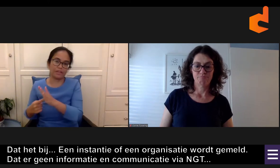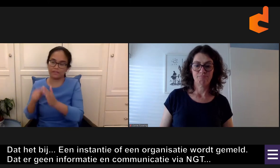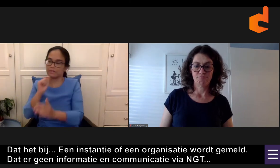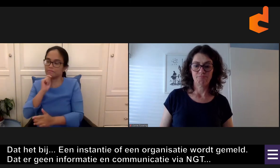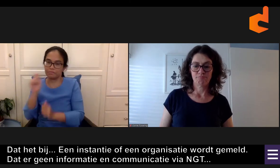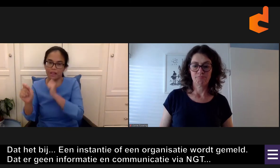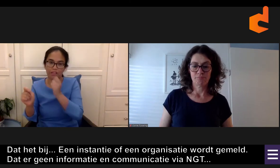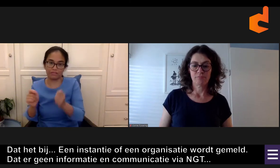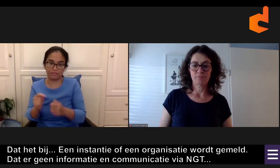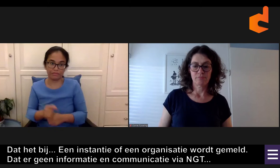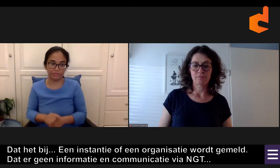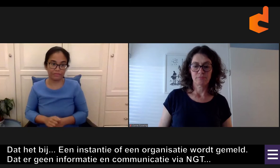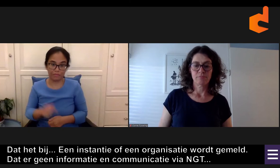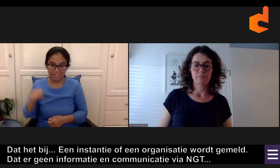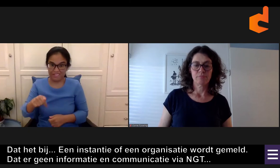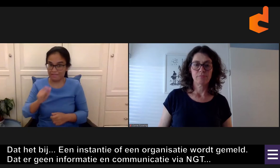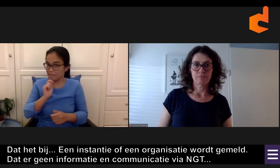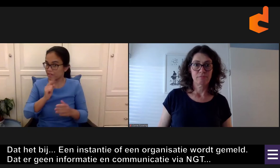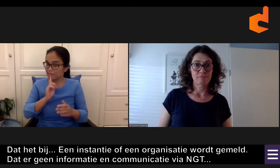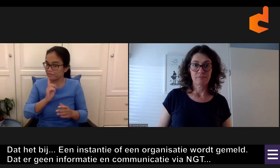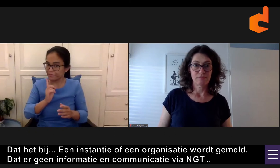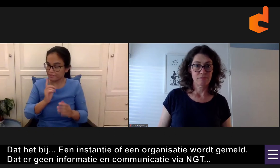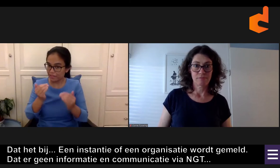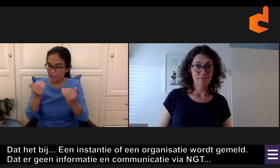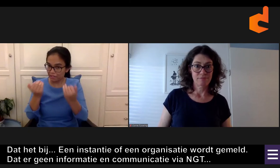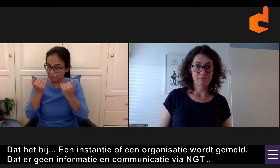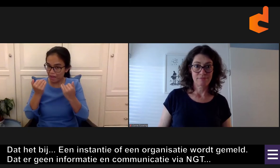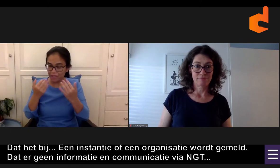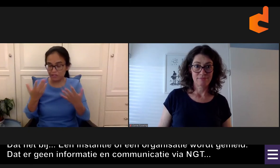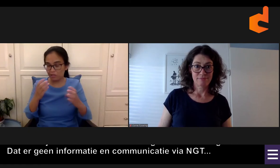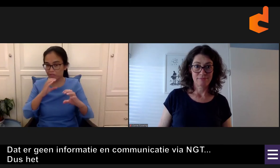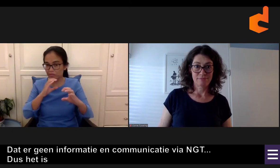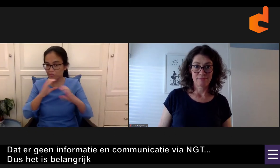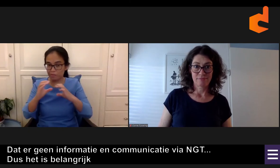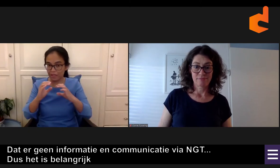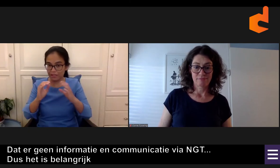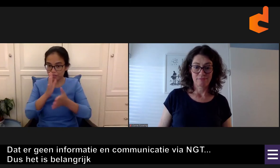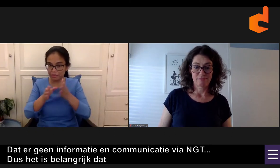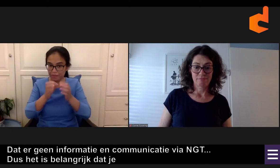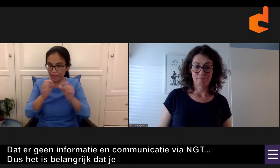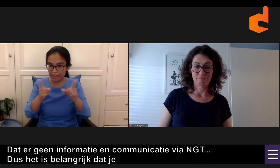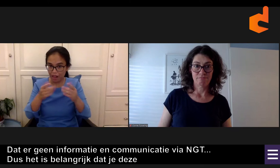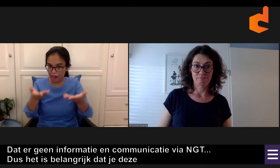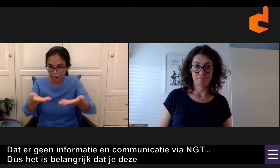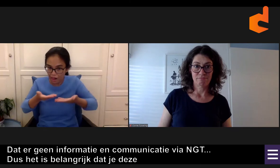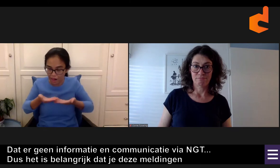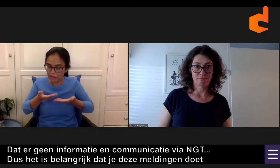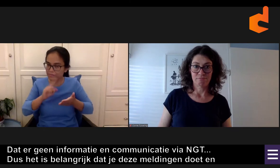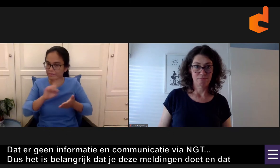Doet jij je pad weg? Dus het is belangrijk dat je deze meldingen doet, dat je geen informatie of communicatie